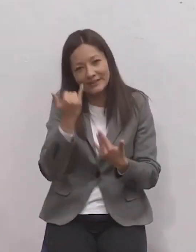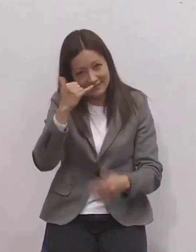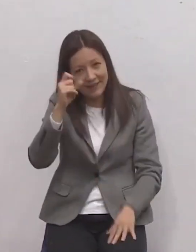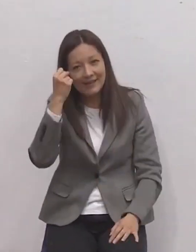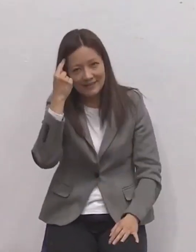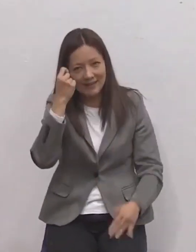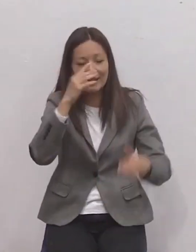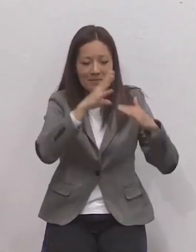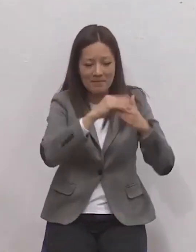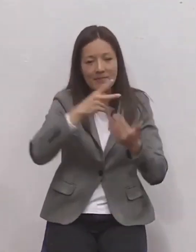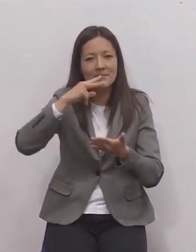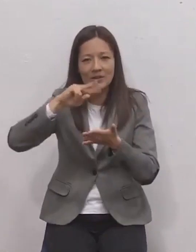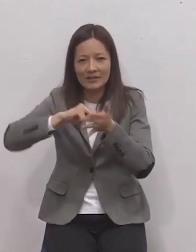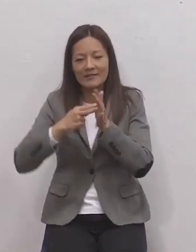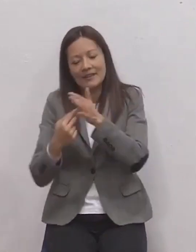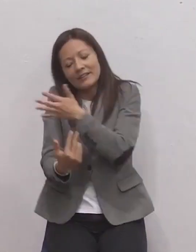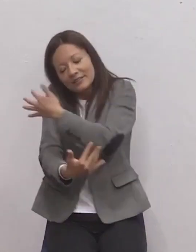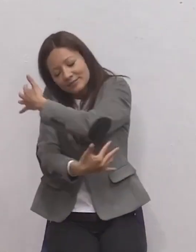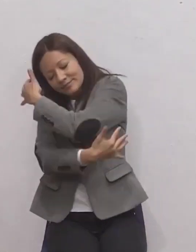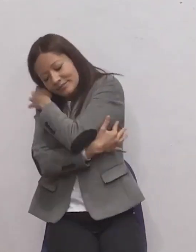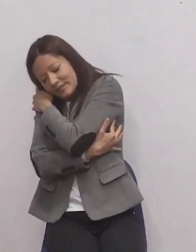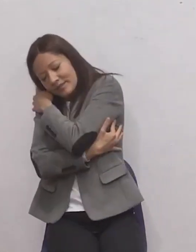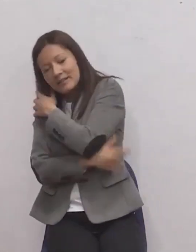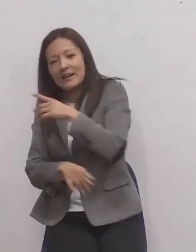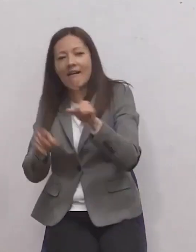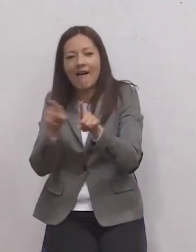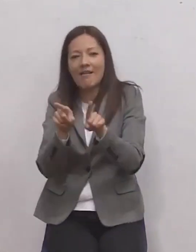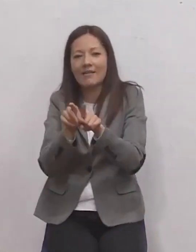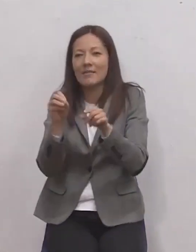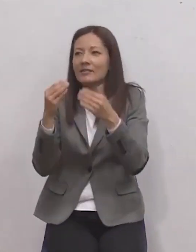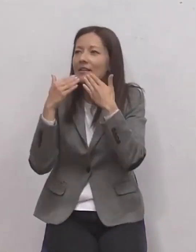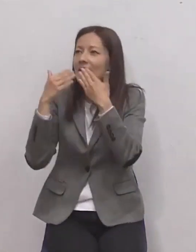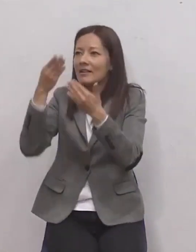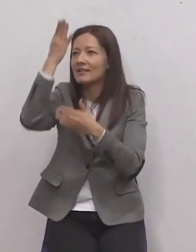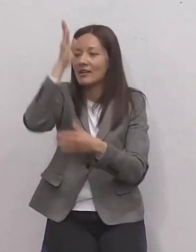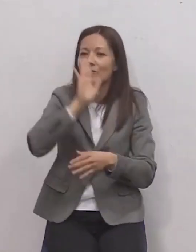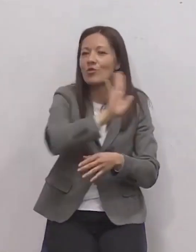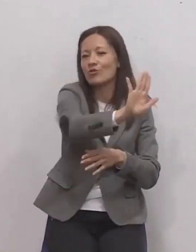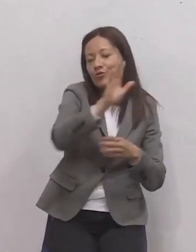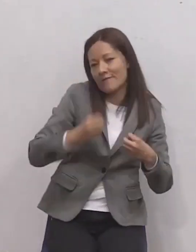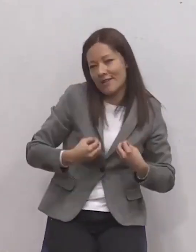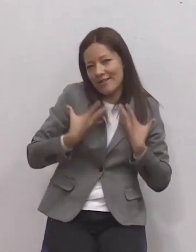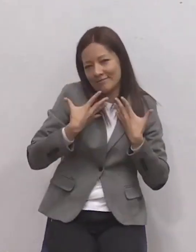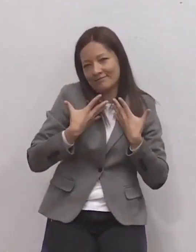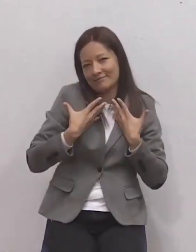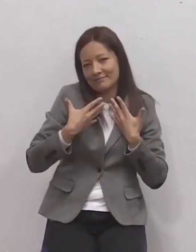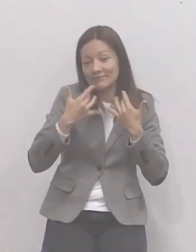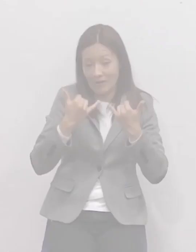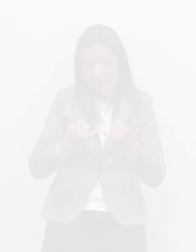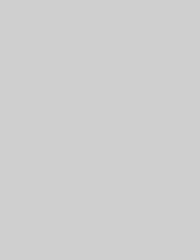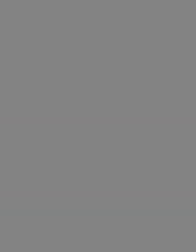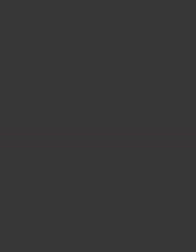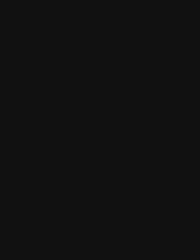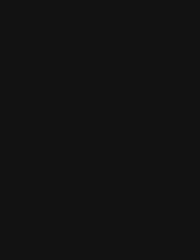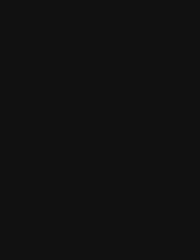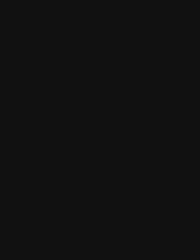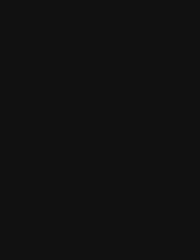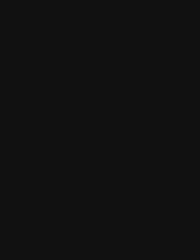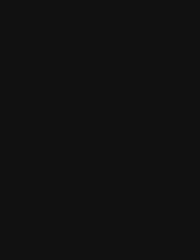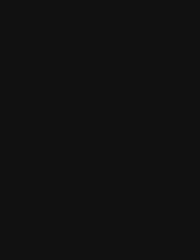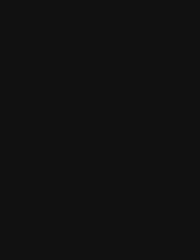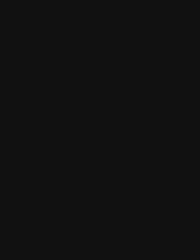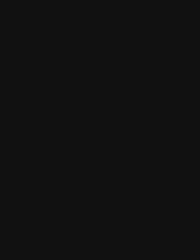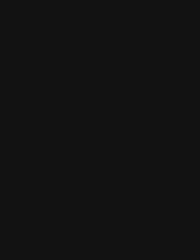la cena es abrazar a su hermano y darle gracias a Dios por la vida de él. Entonces vamos a tomar la cena en el nombre de Jesús. John,